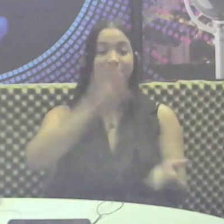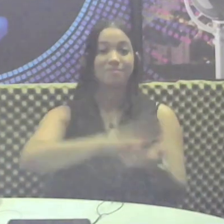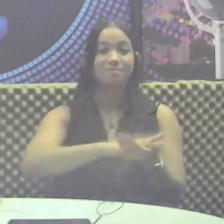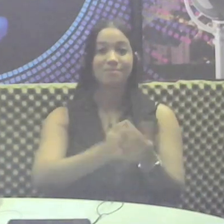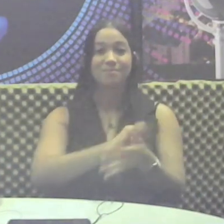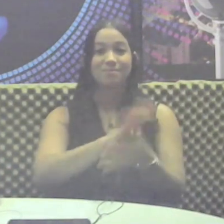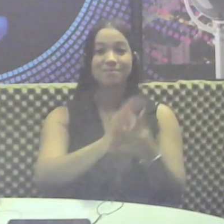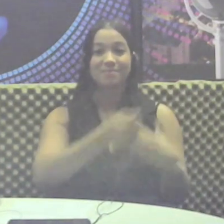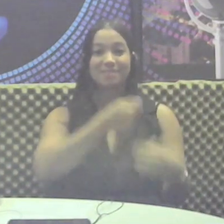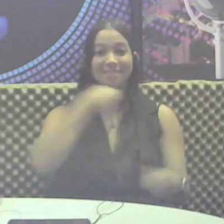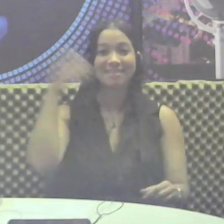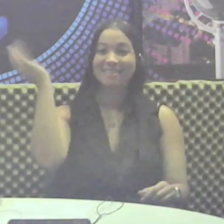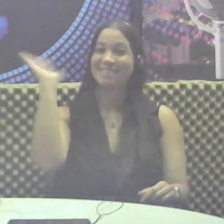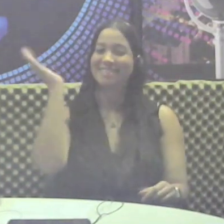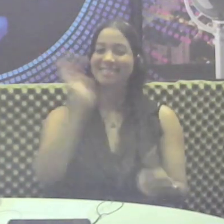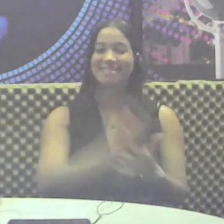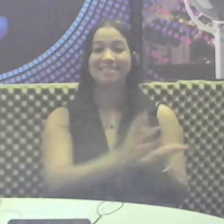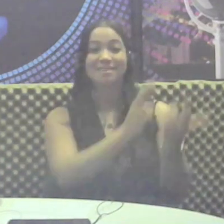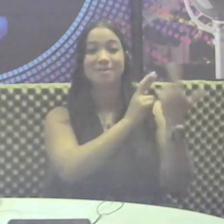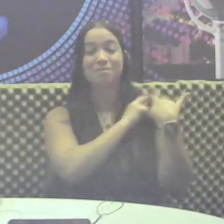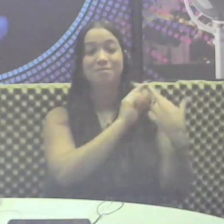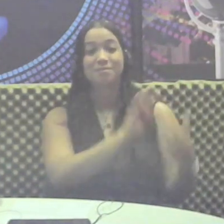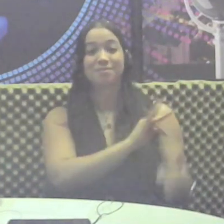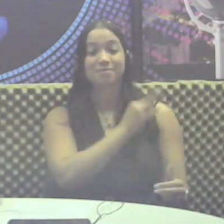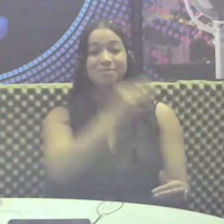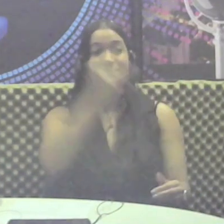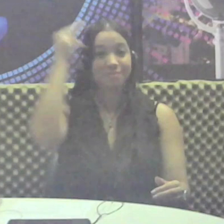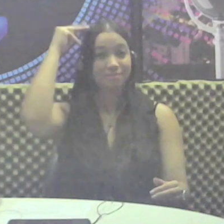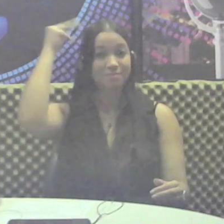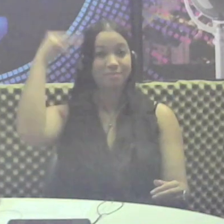Aires. Tradução em Libras, Amanda Valentim.